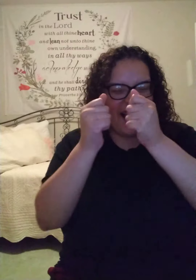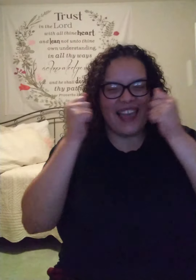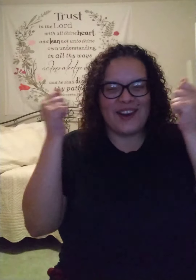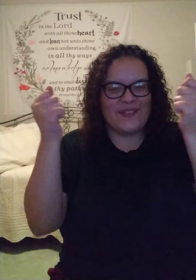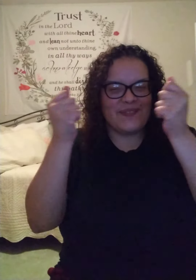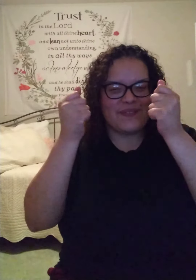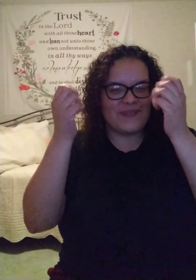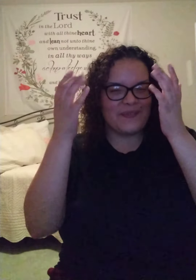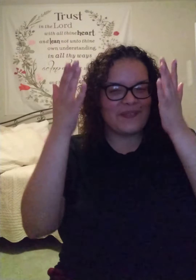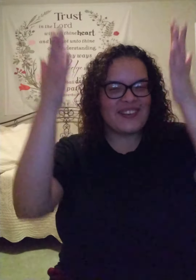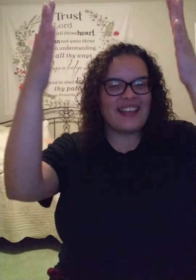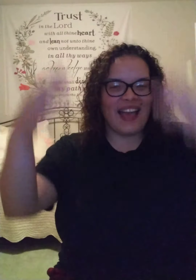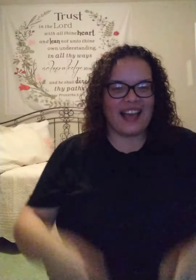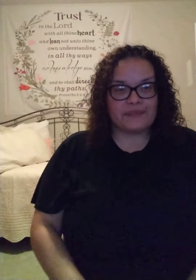gloria,